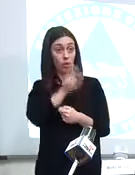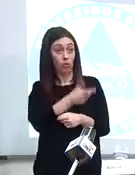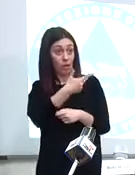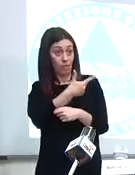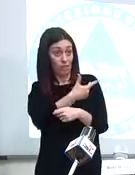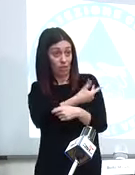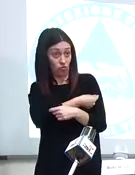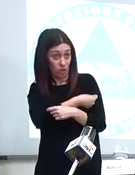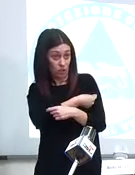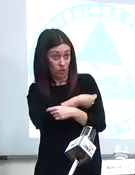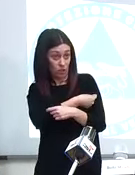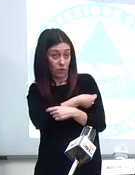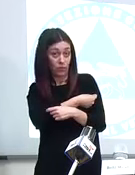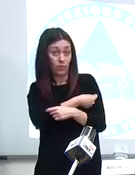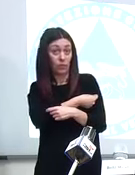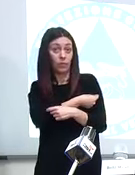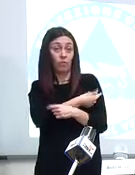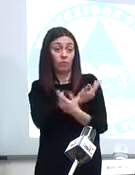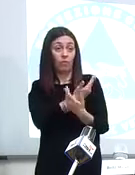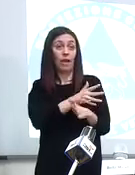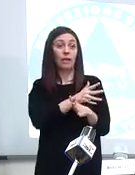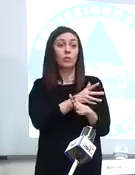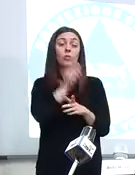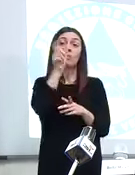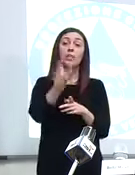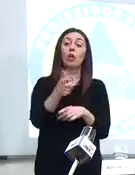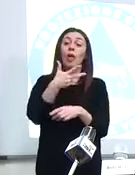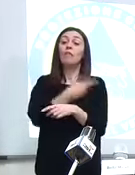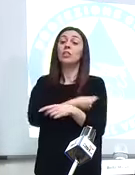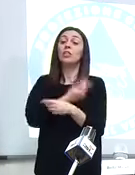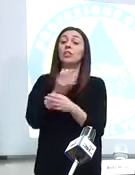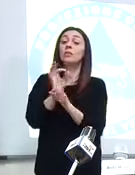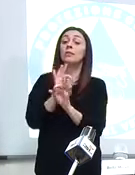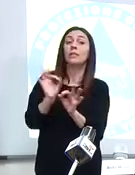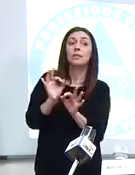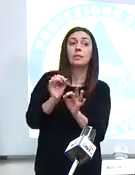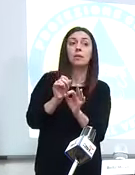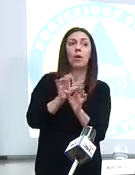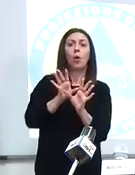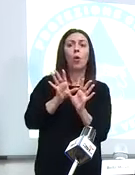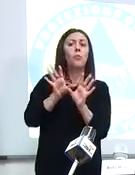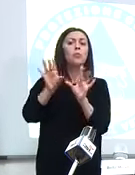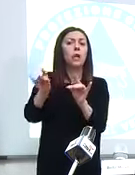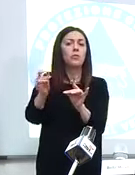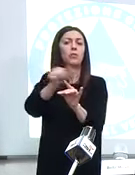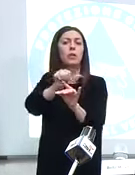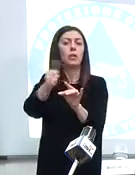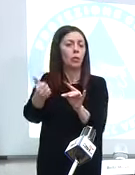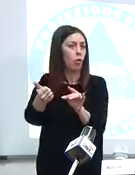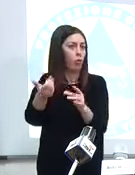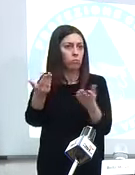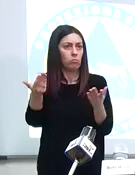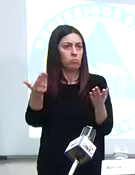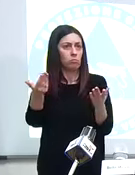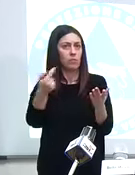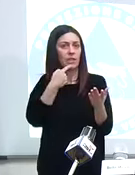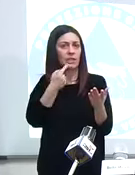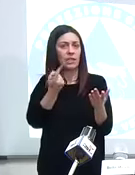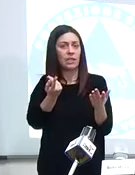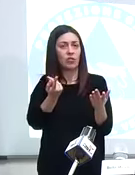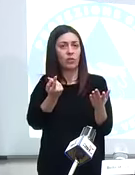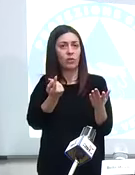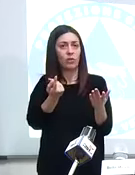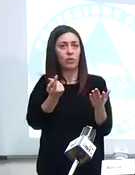possa contagiare altri. Intanto questo per sgombrare il campo. Poi è chiaro che essendo un vaccino che si